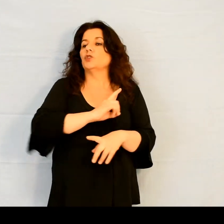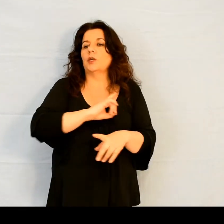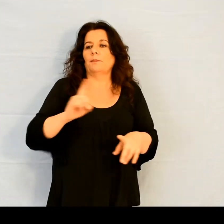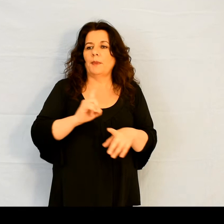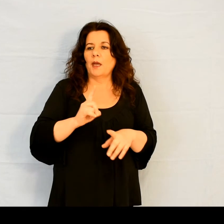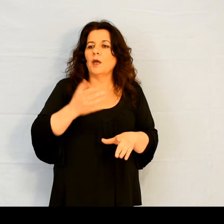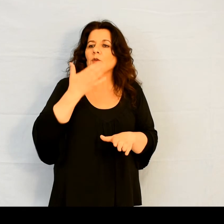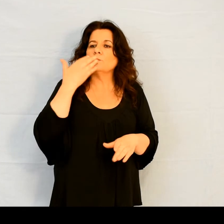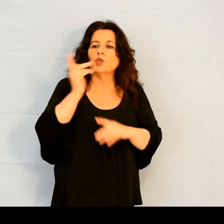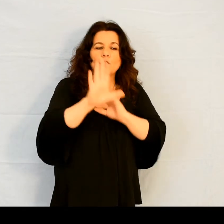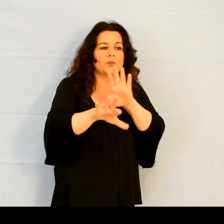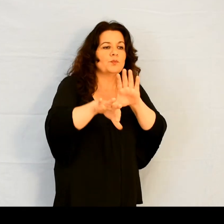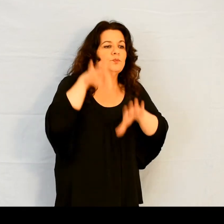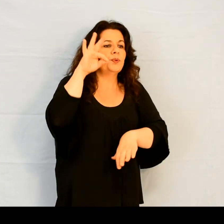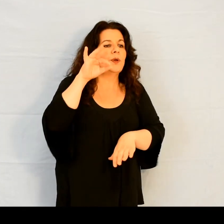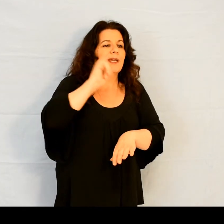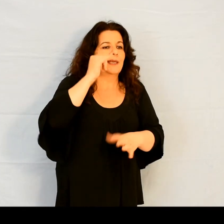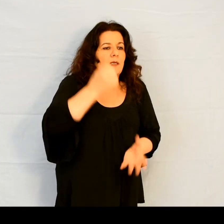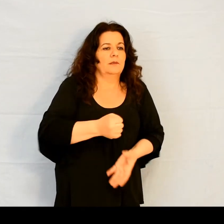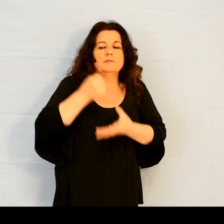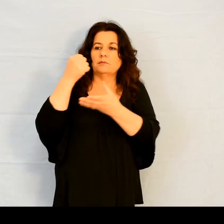le sort celui qui l'aura. »